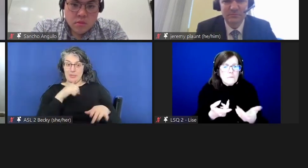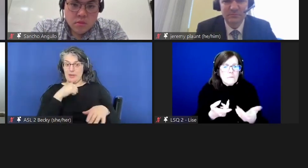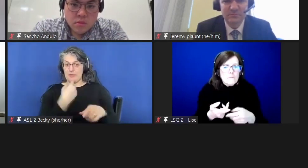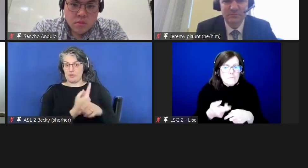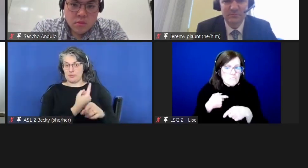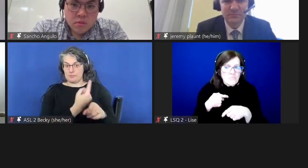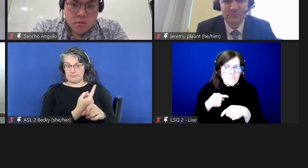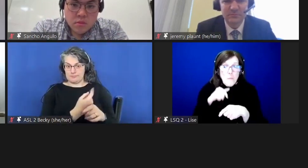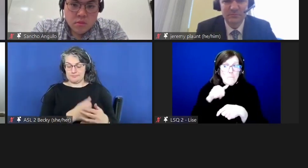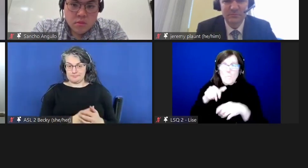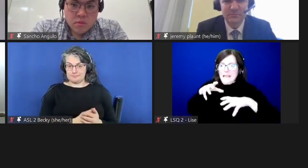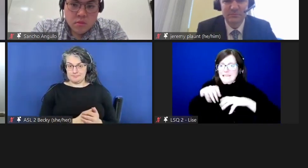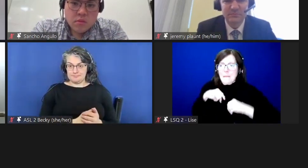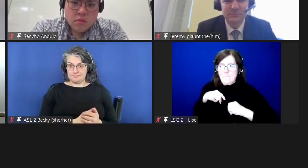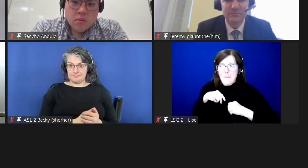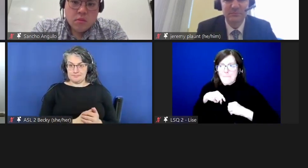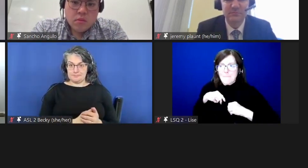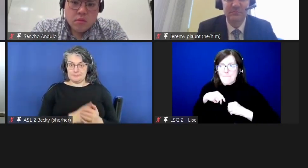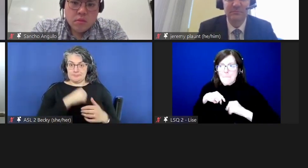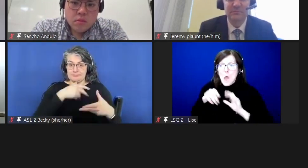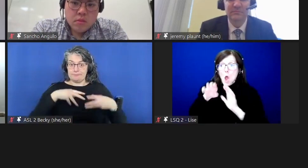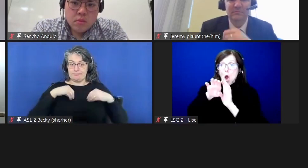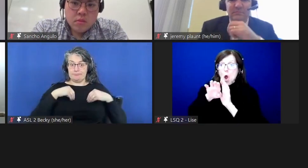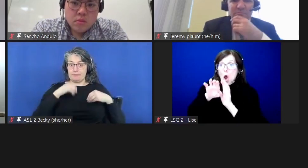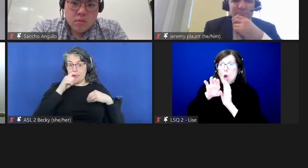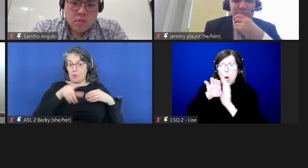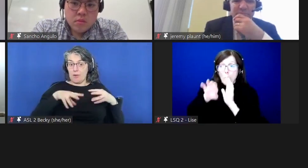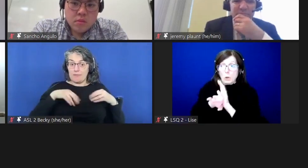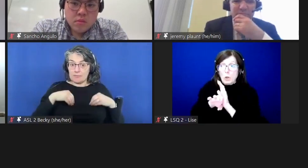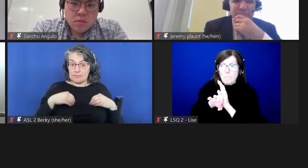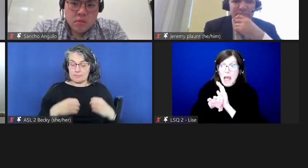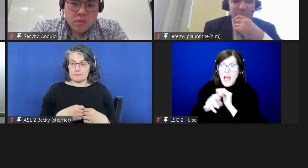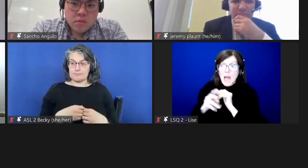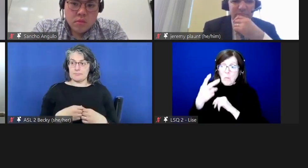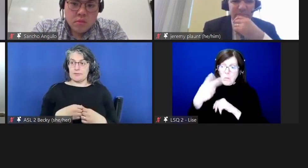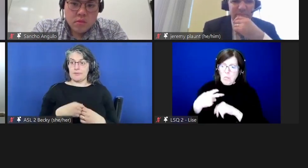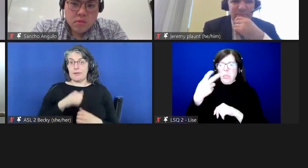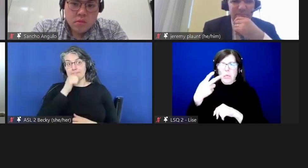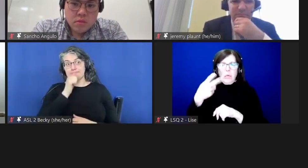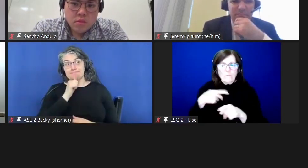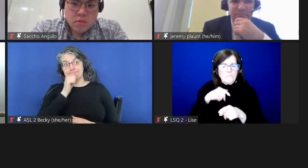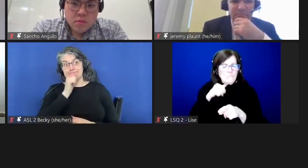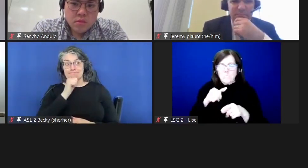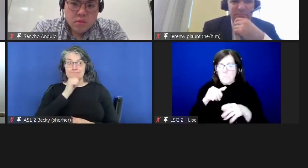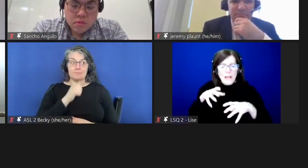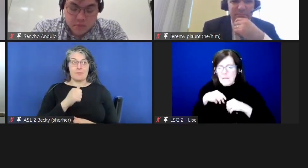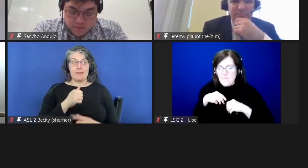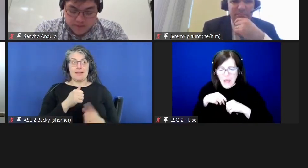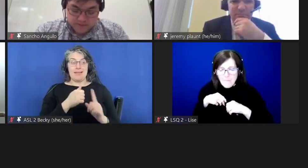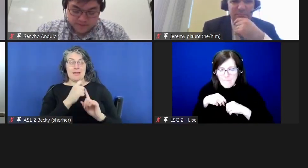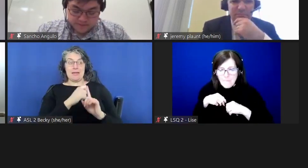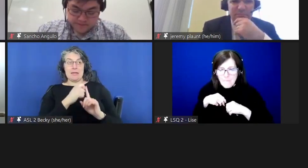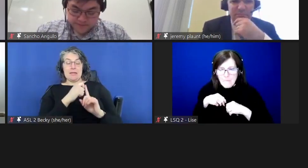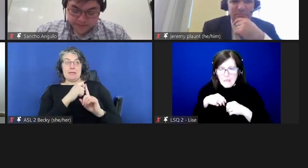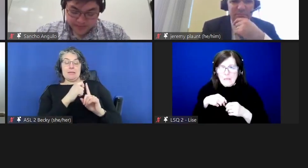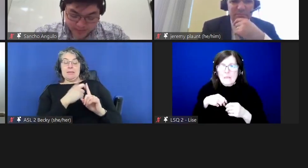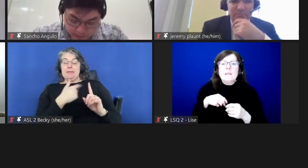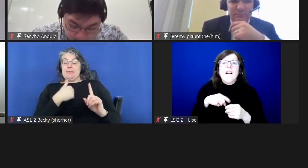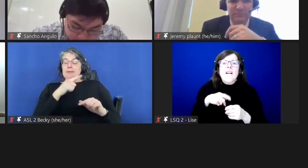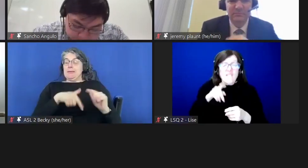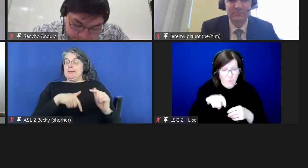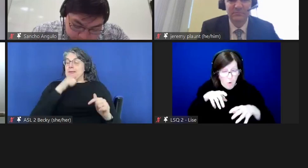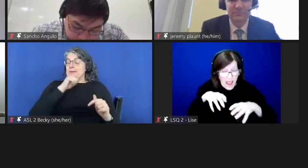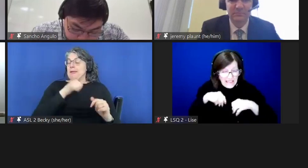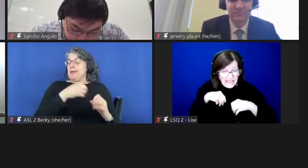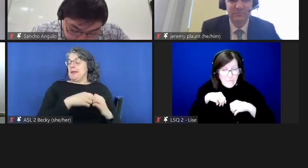admissible. Ça, il n'y a pas de raison de l'accepter. Et il n'y a pas de raison que vous deviez vous quitter votre